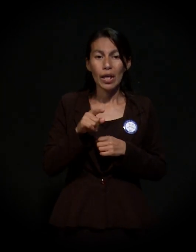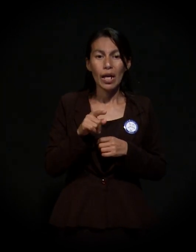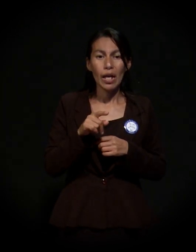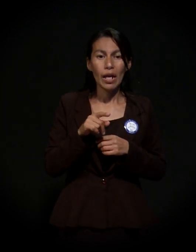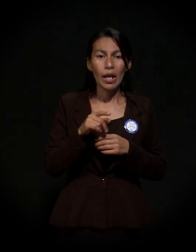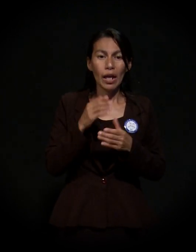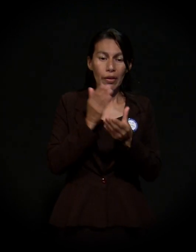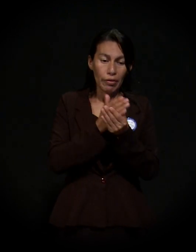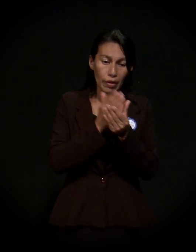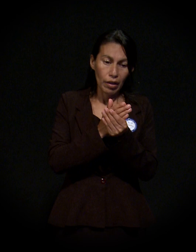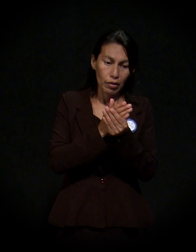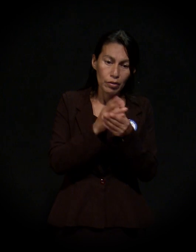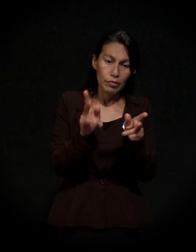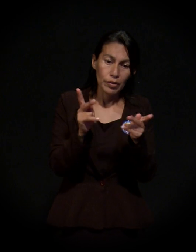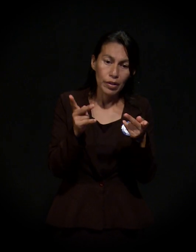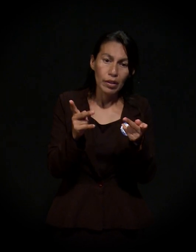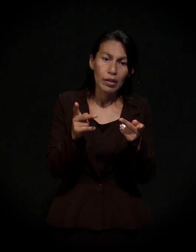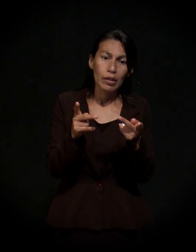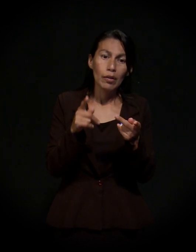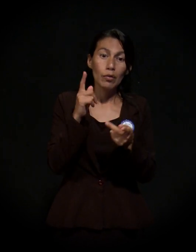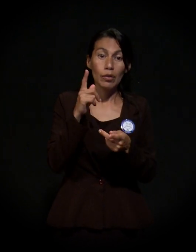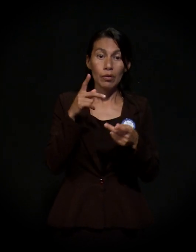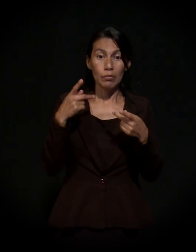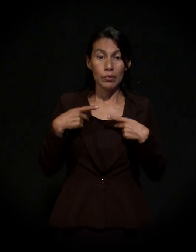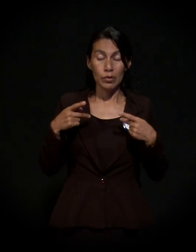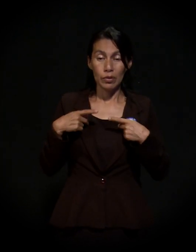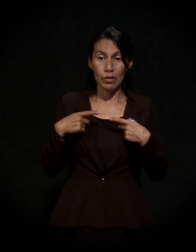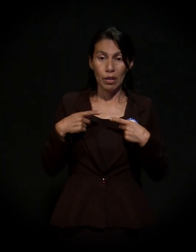Dijo, y un personaje no me dejó entrar.